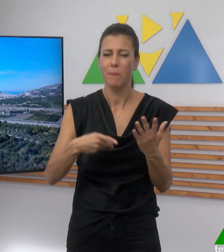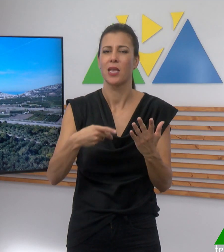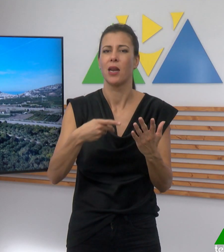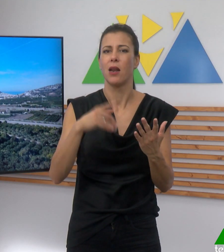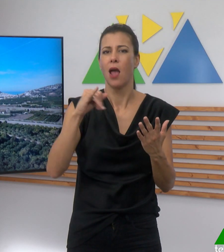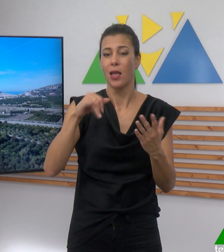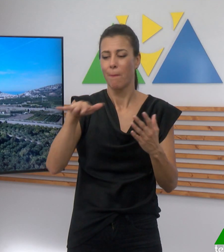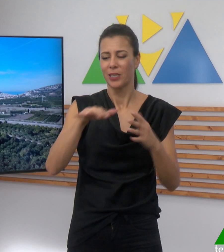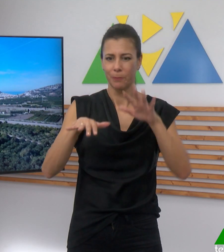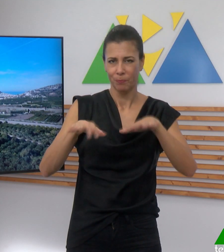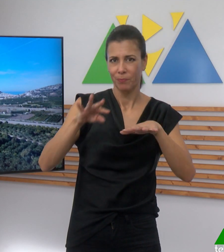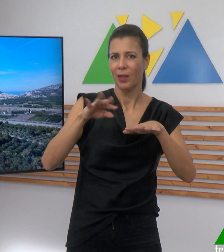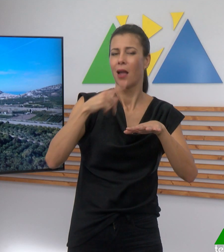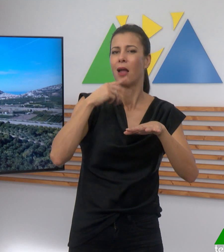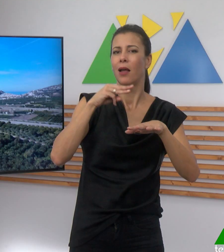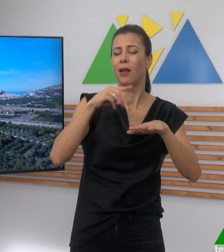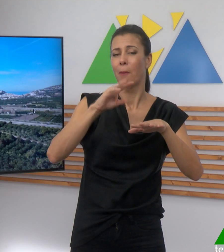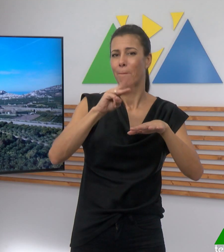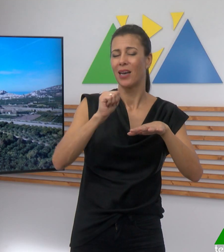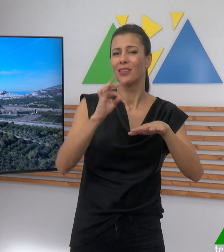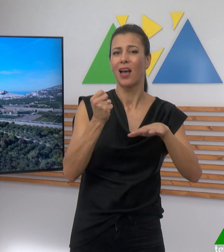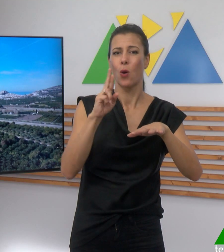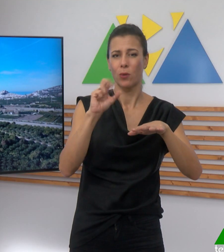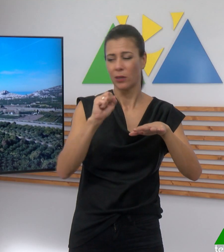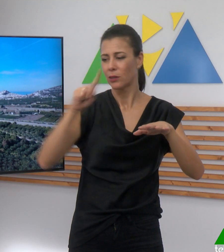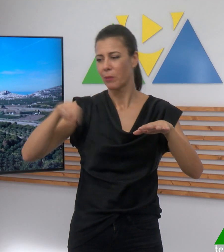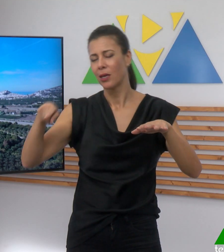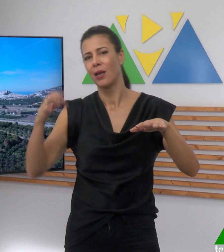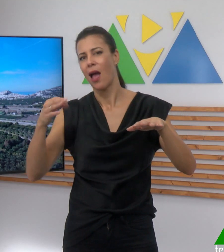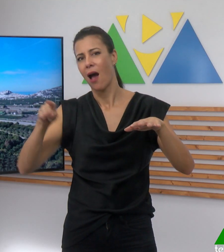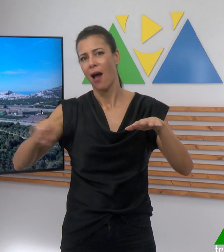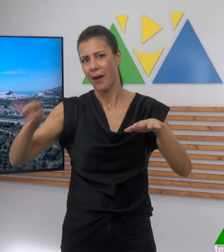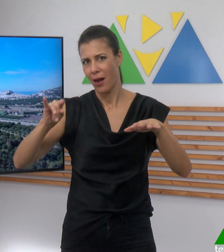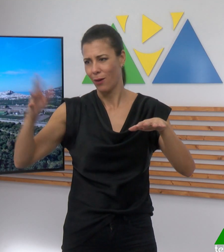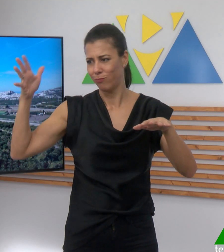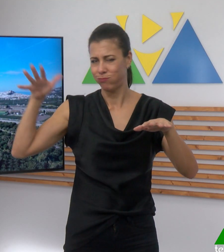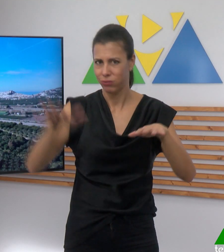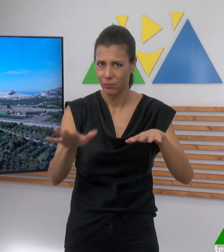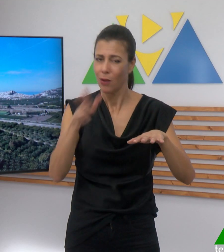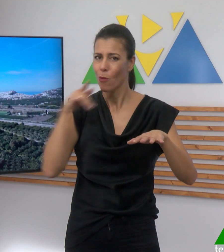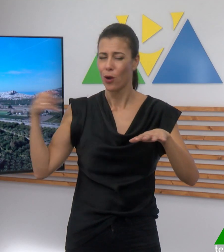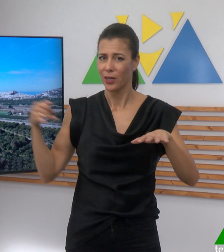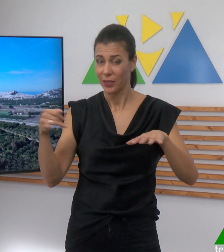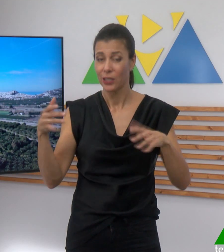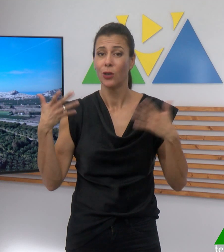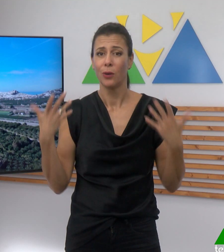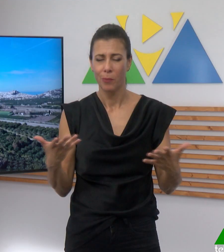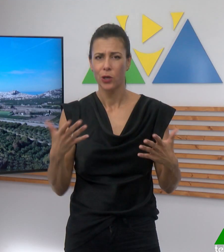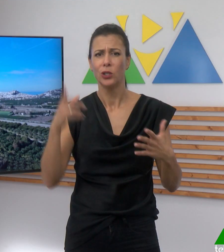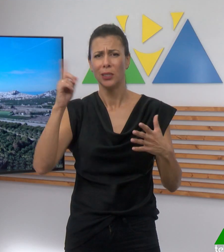no había también el río lo había afectado gran parte de la del pago del puente de tabla y después el pago del cruso que estaría